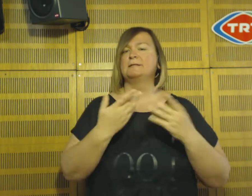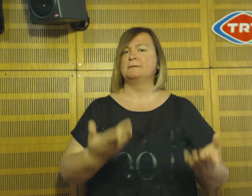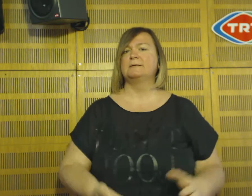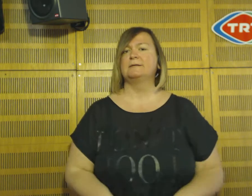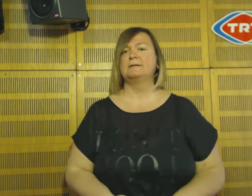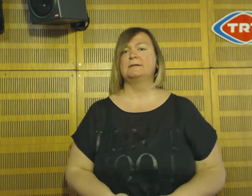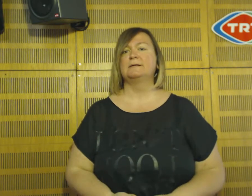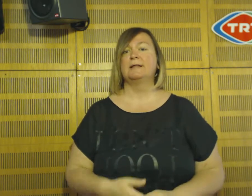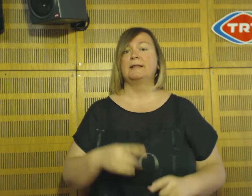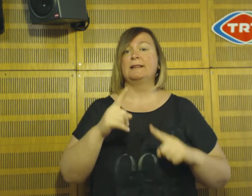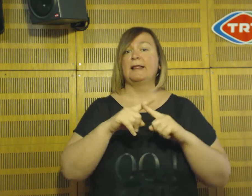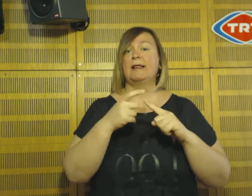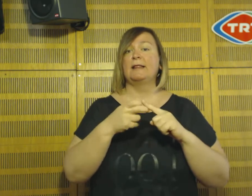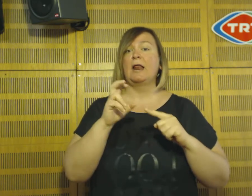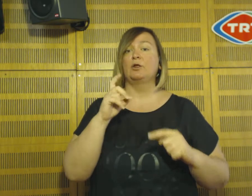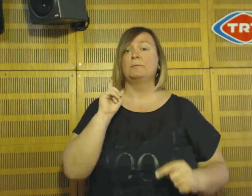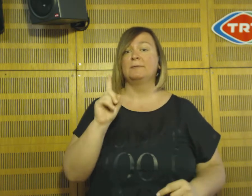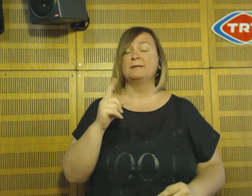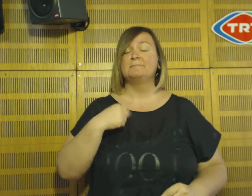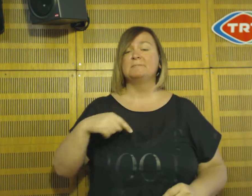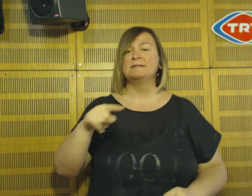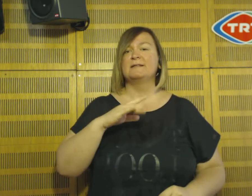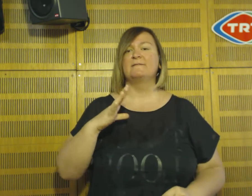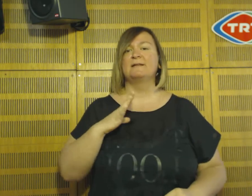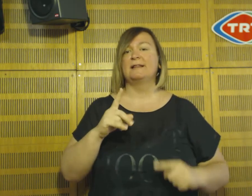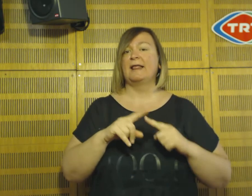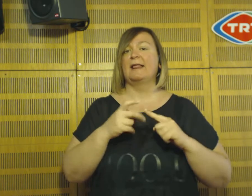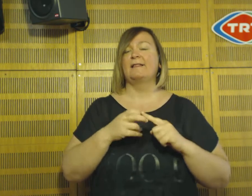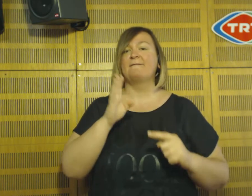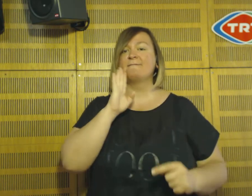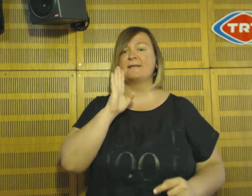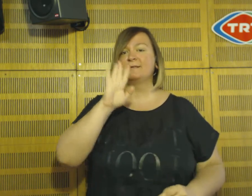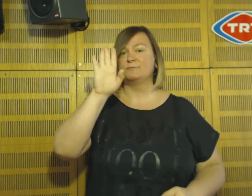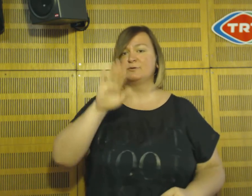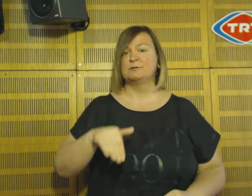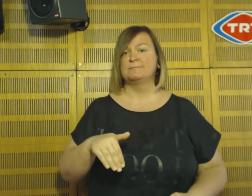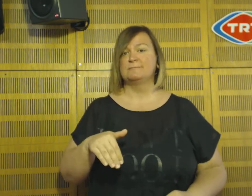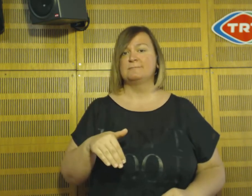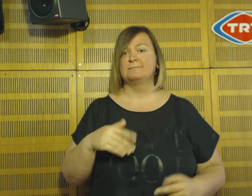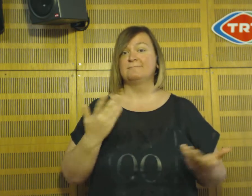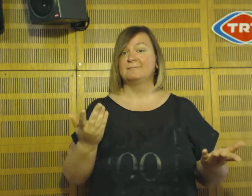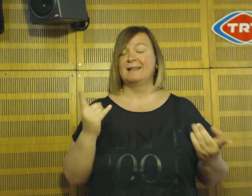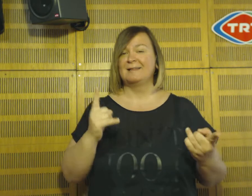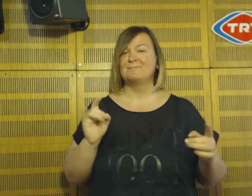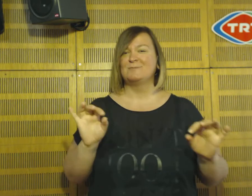paylaşabilirsiniz. TRT Radyo 1 ve Biz de Varız TRT Facebook sayfalarımız ve işte ilk müziğimiz.